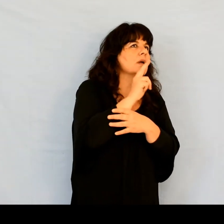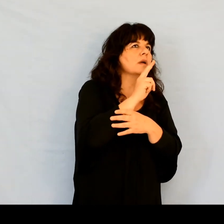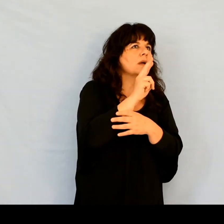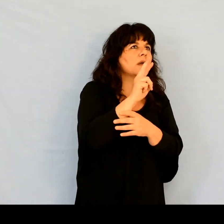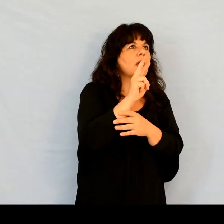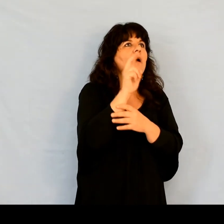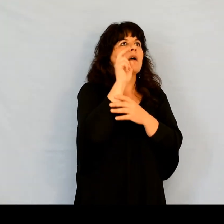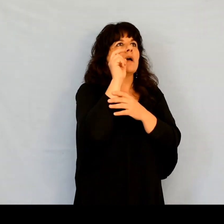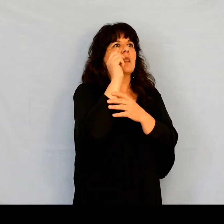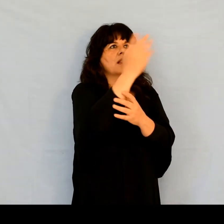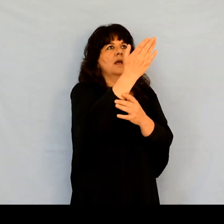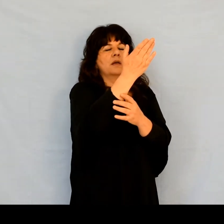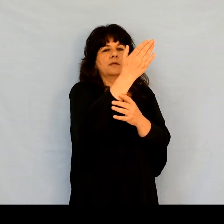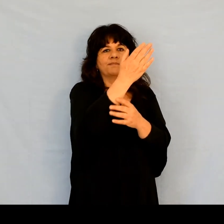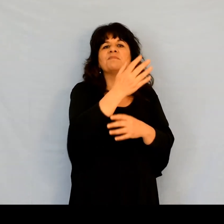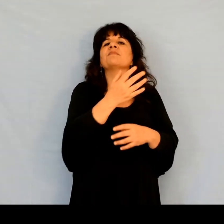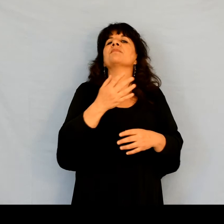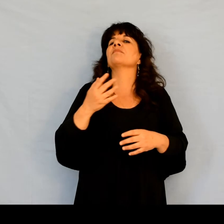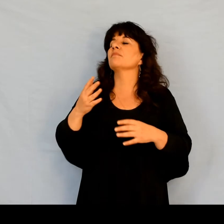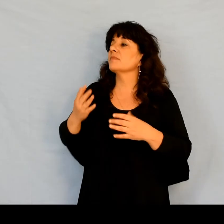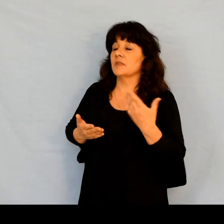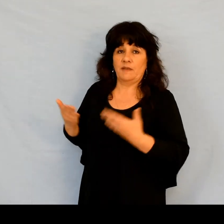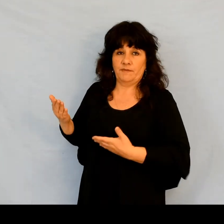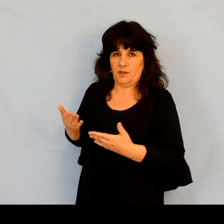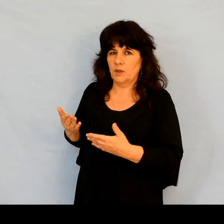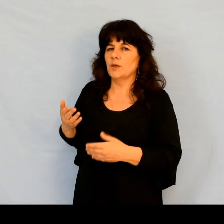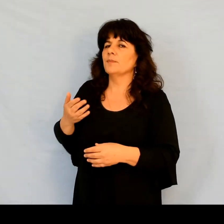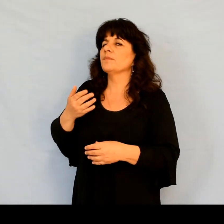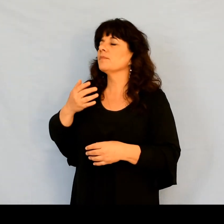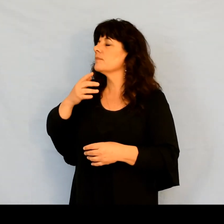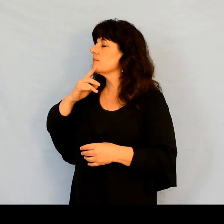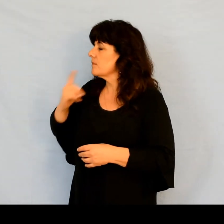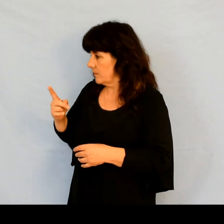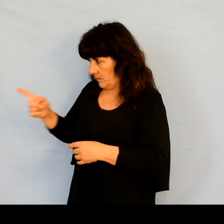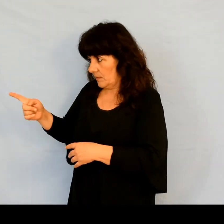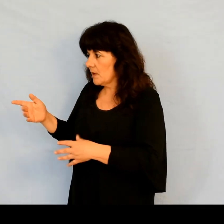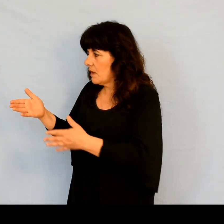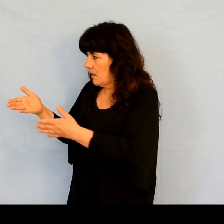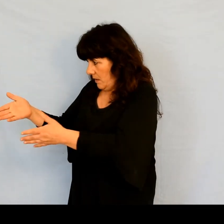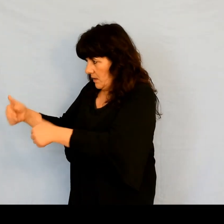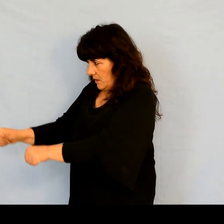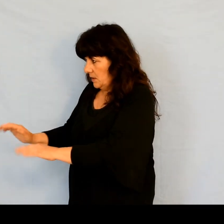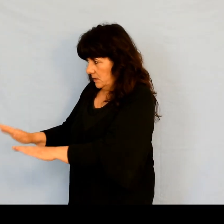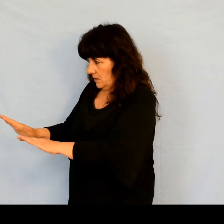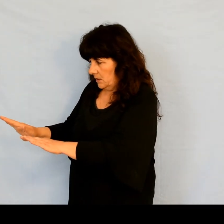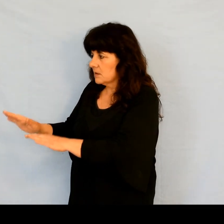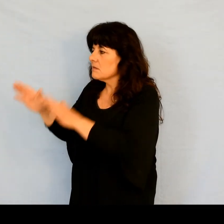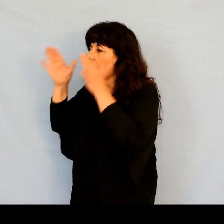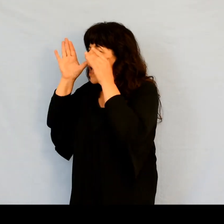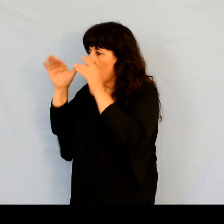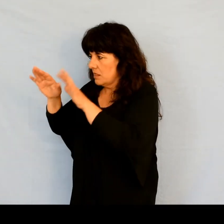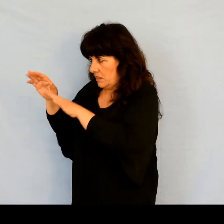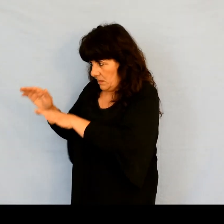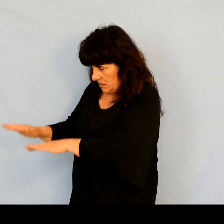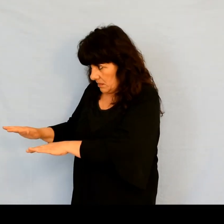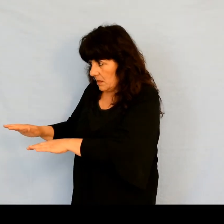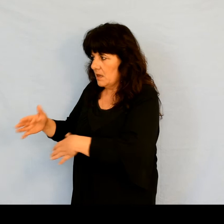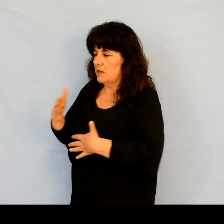Abraham dit à ses serviteurs, « Restez ici avec l'âne. Moi et le garçon, nous irons